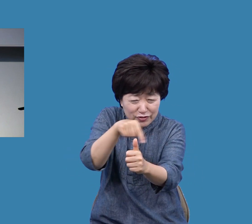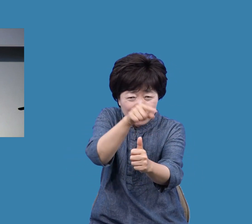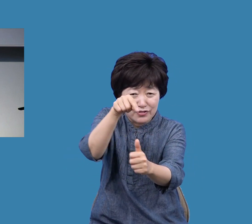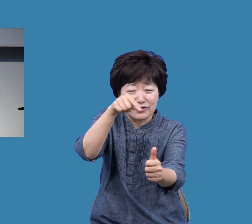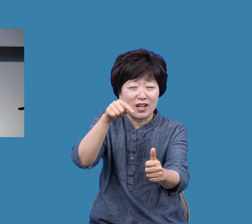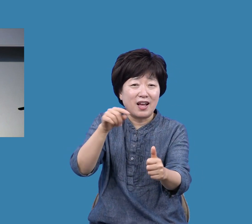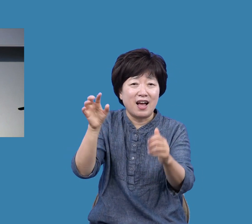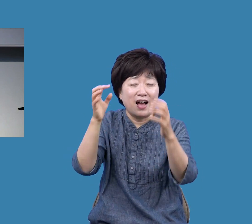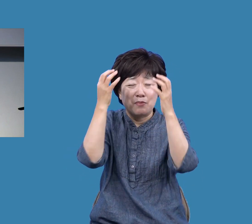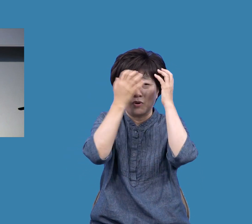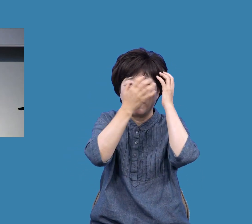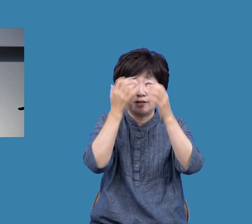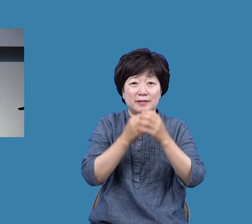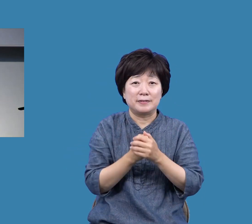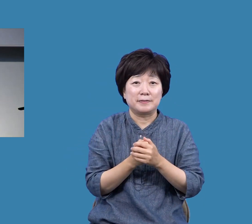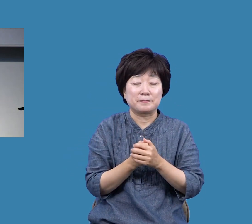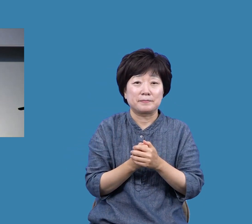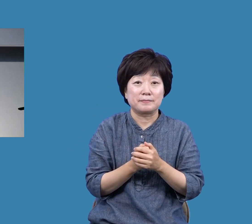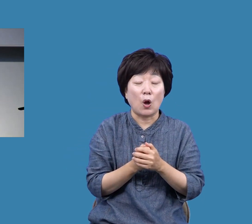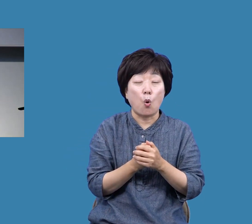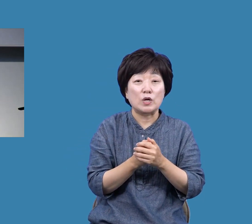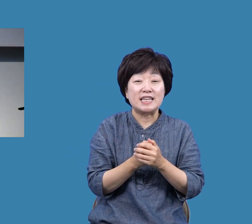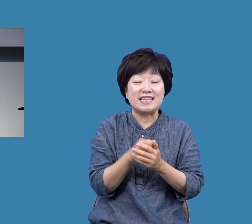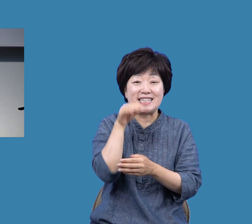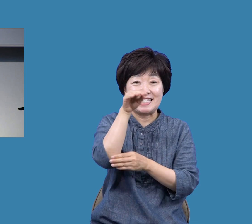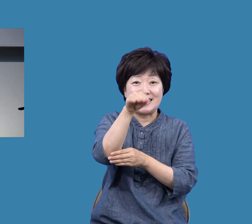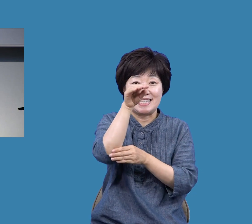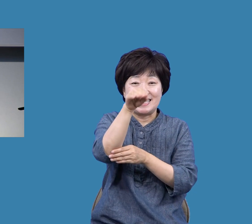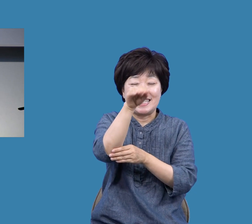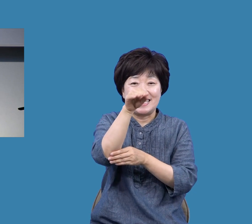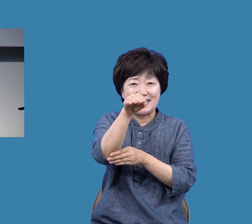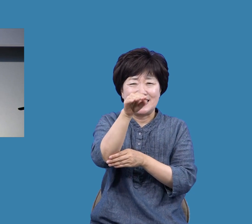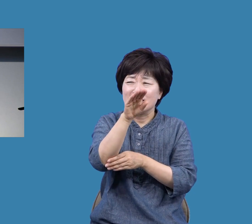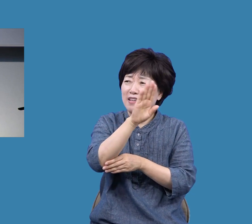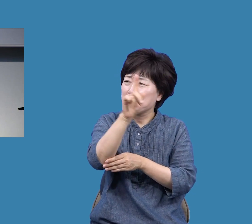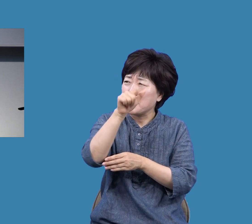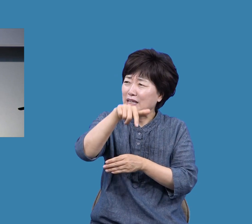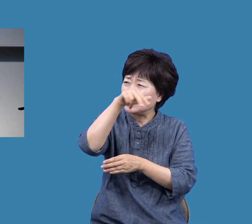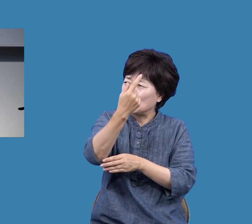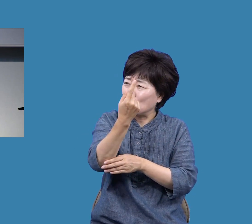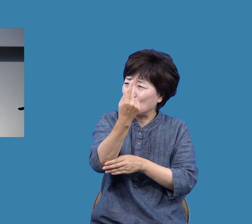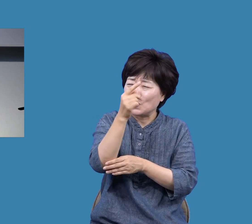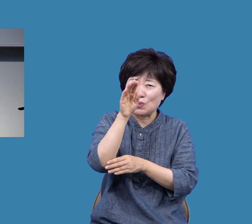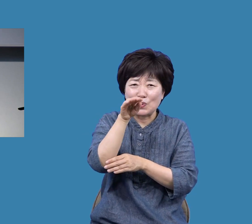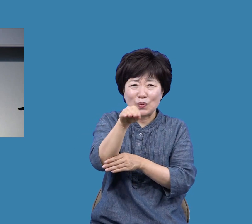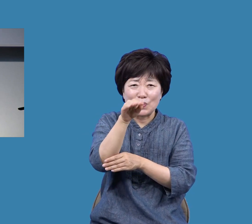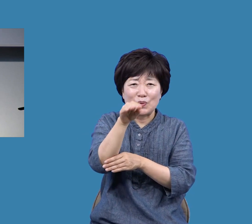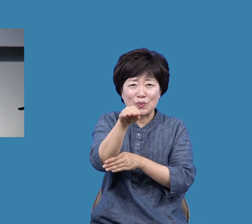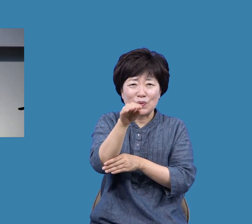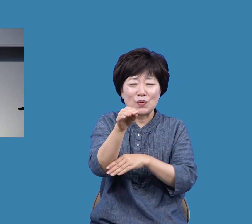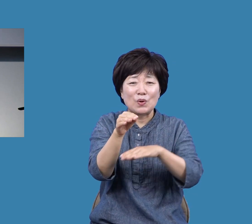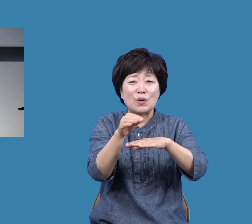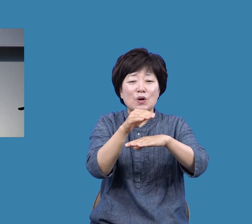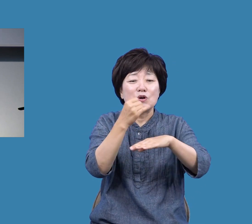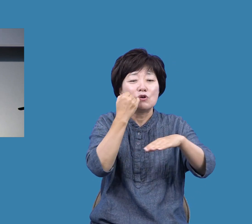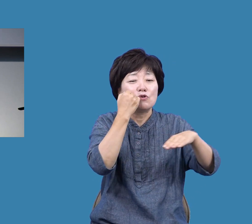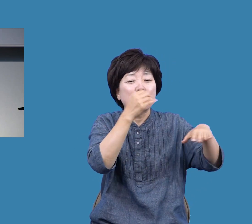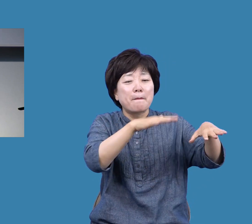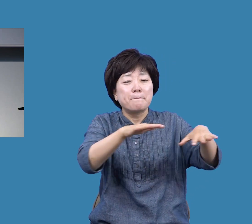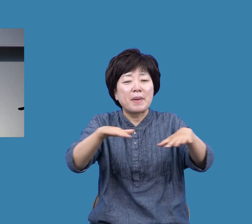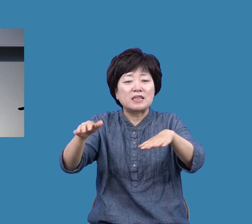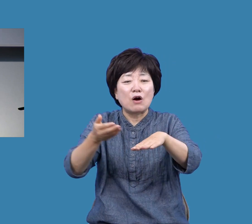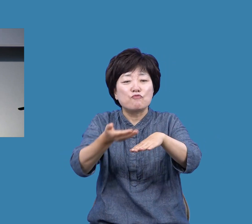그거 여러분 아세요? 오리가 수영을 할 때 보면요, 오리인지 백조인지 하여간 오리인가 백조인가